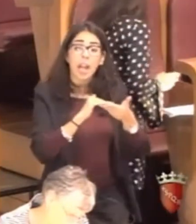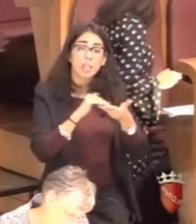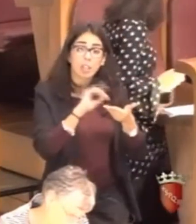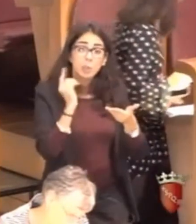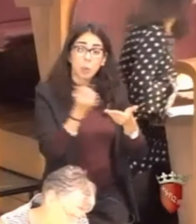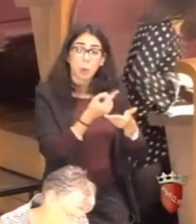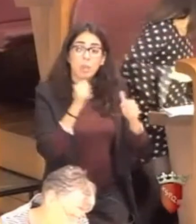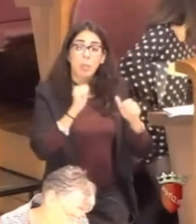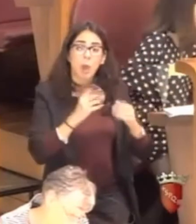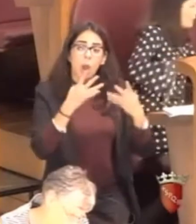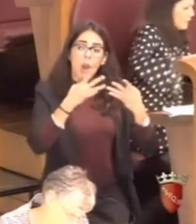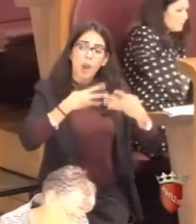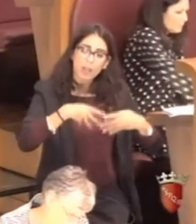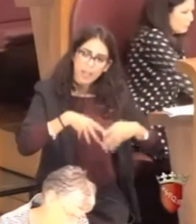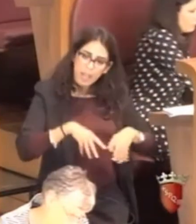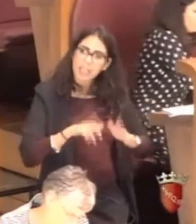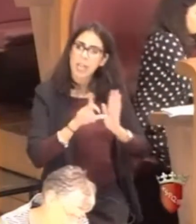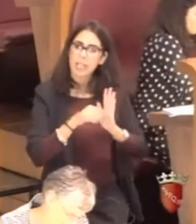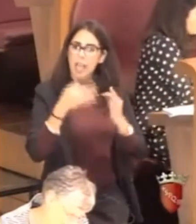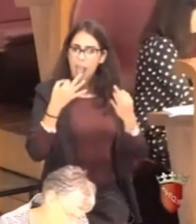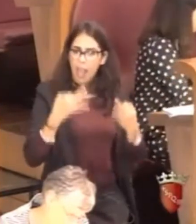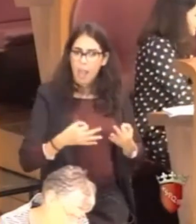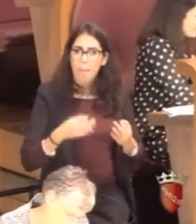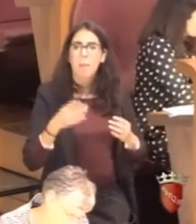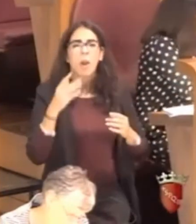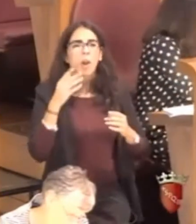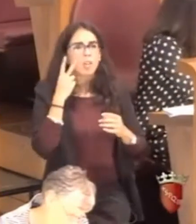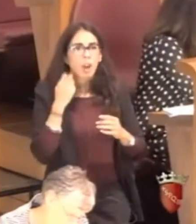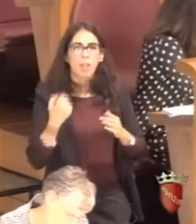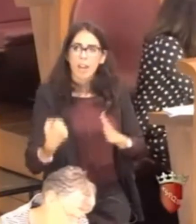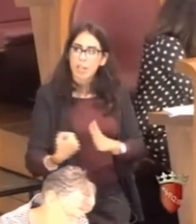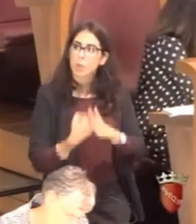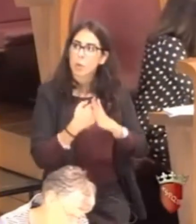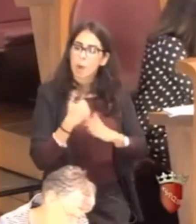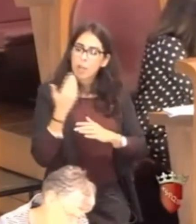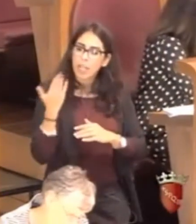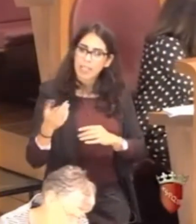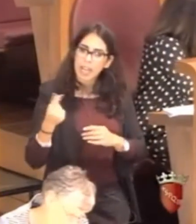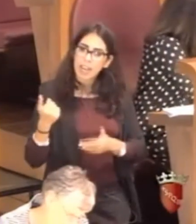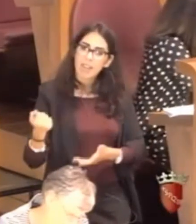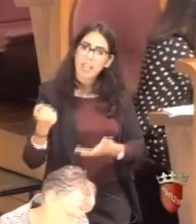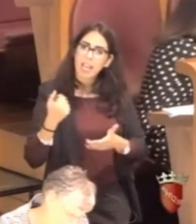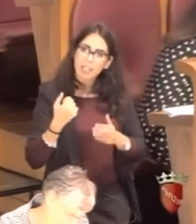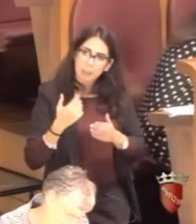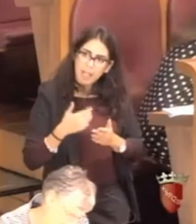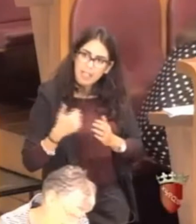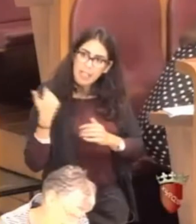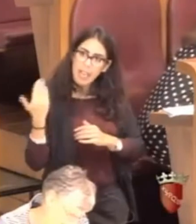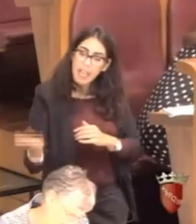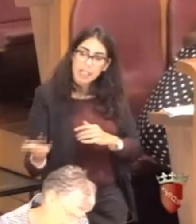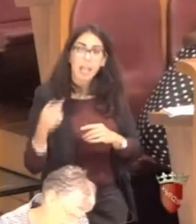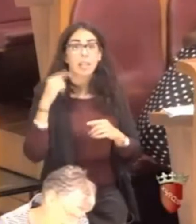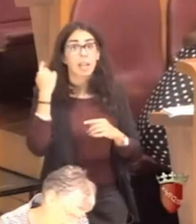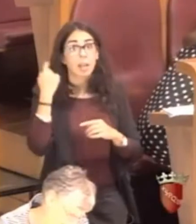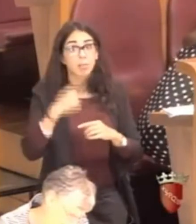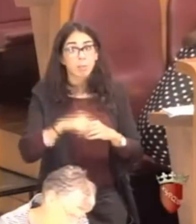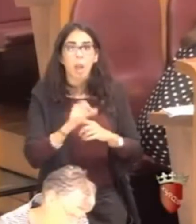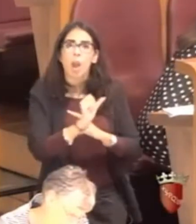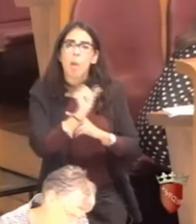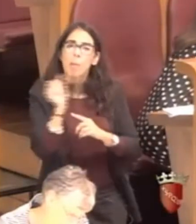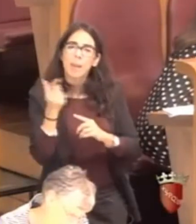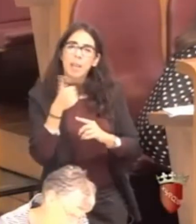i supporti esterni e finanziamenti esterni, e si è riuscita ad avere prima sui